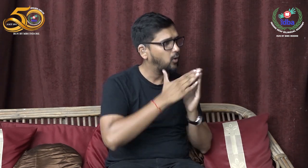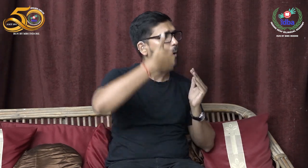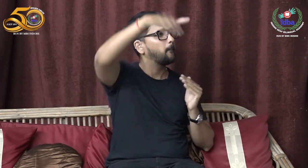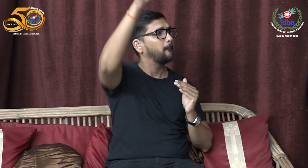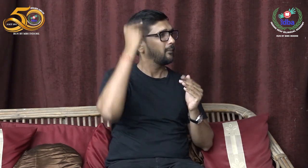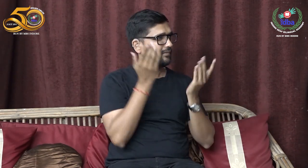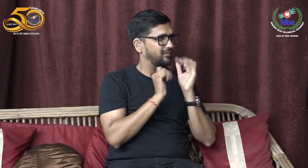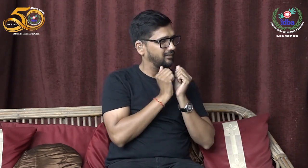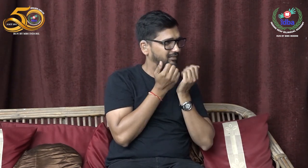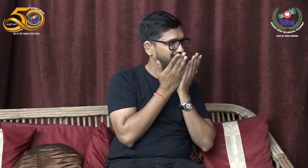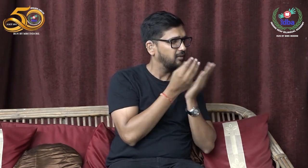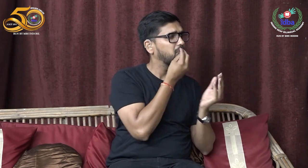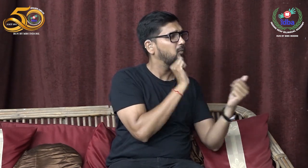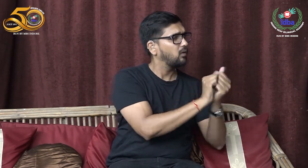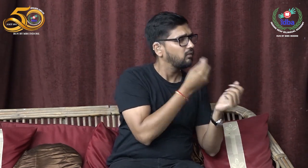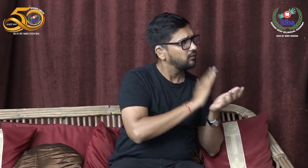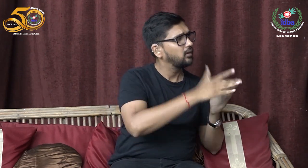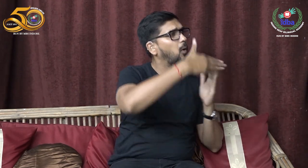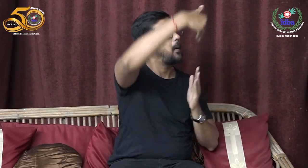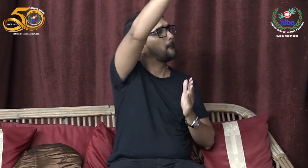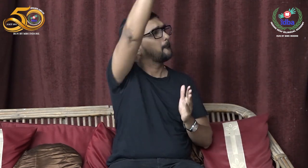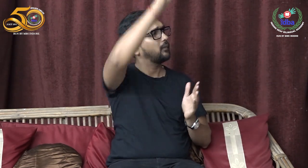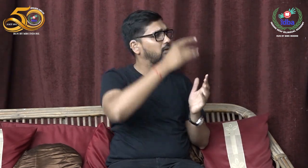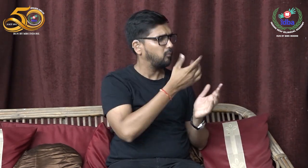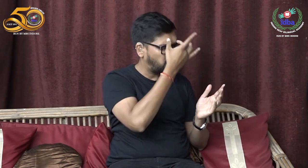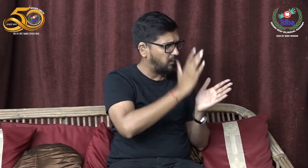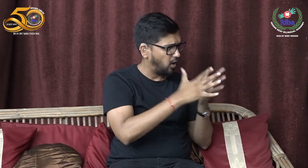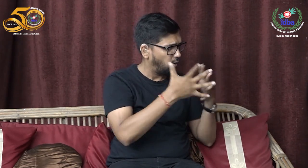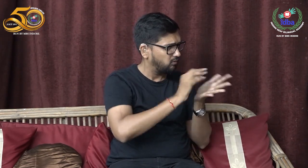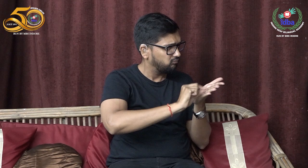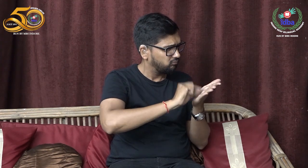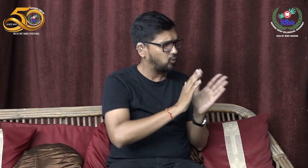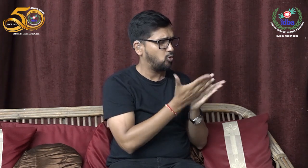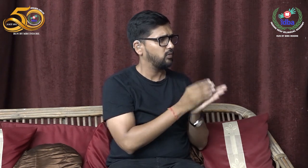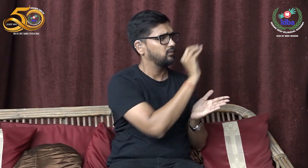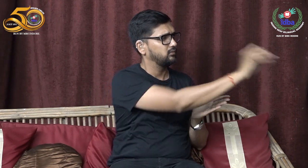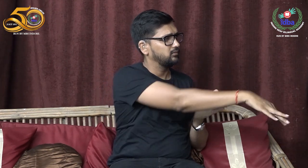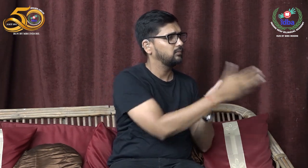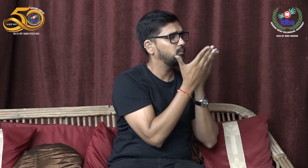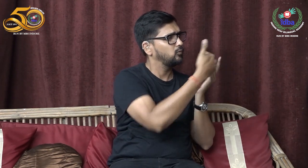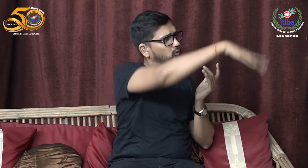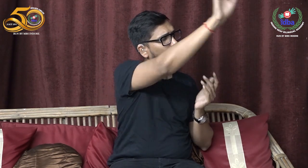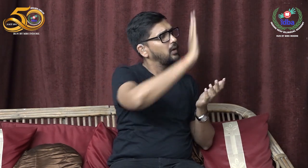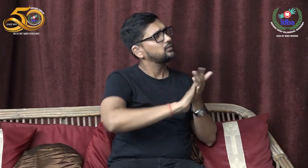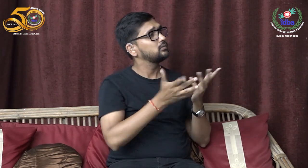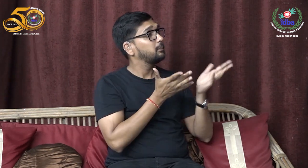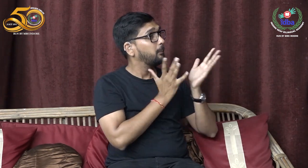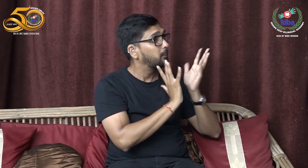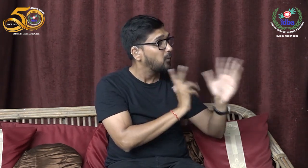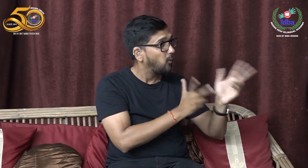ही कम्युनिकेशन नहीं था, पहले बस मैं स्कूल में जाता था, पढ़ता था, खाना पीना करना, मेरा लंच ब्रेक में फिर पढ़ाई करना, फिर कोई होमवर्क चाहिए तो होमवर्क मांग लो, बस ख़त्म, और घर